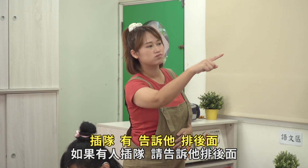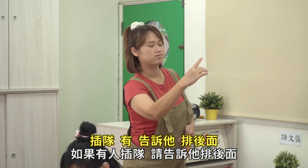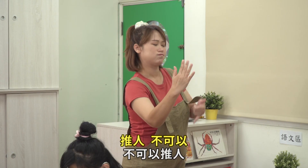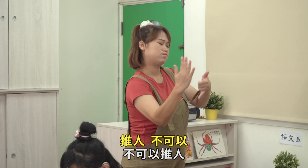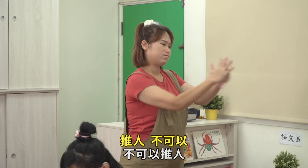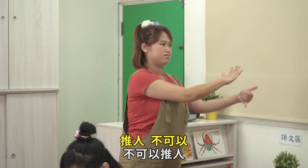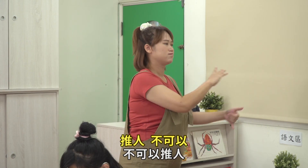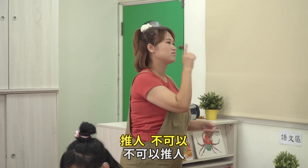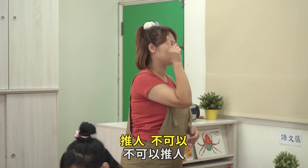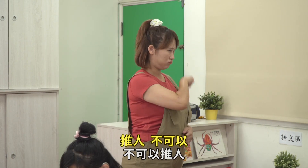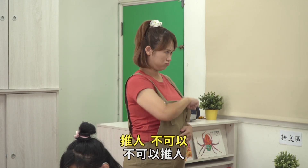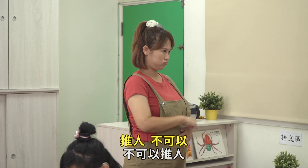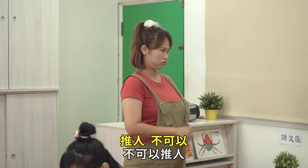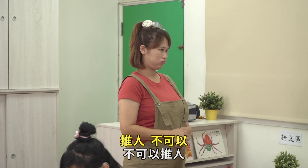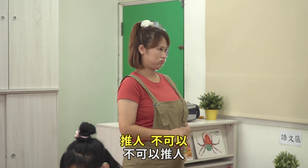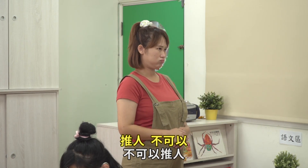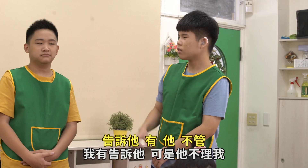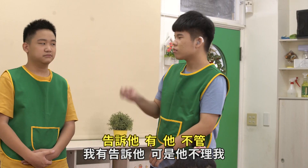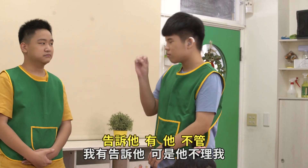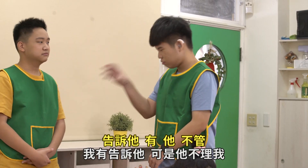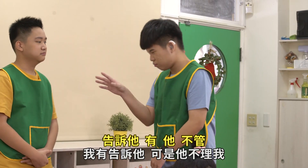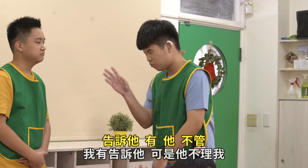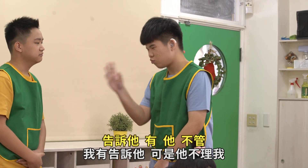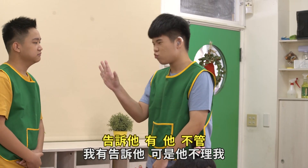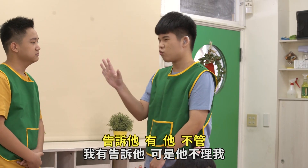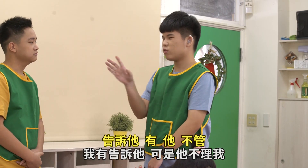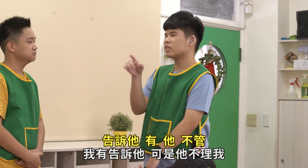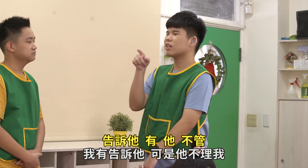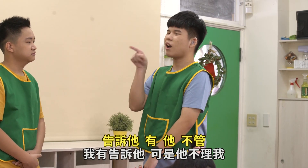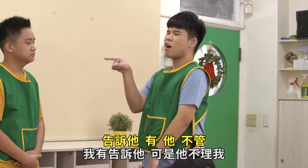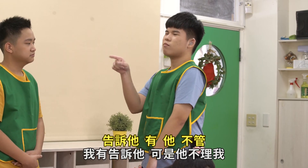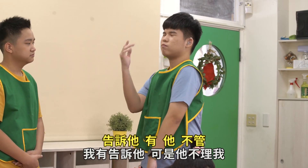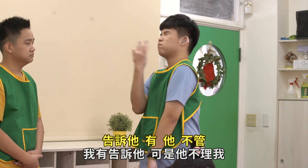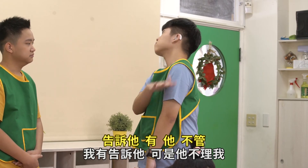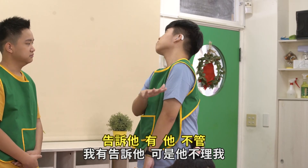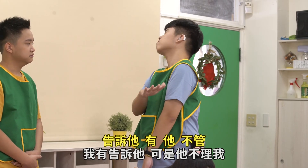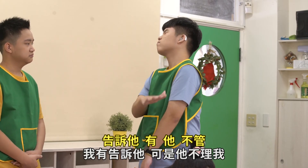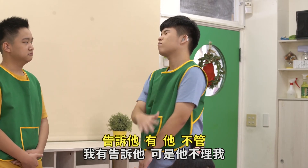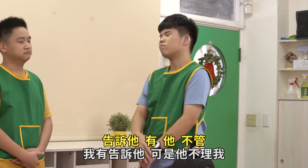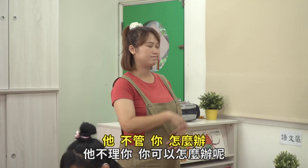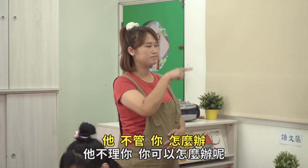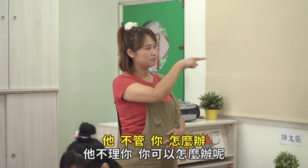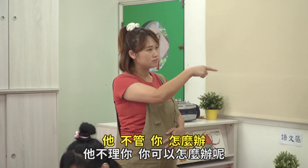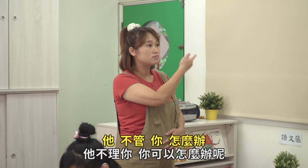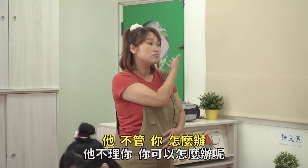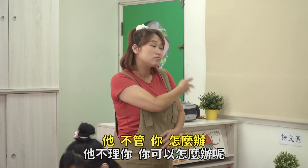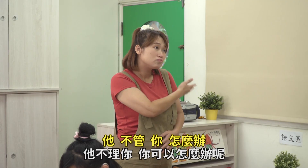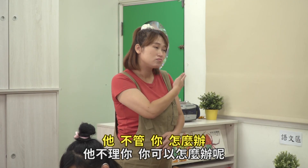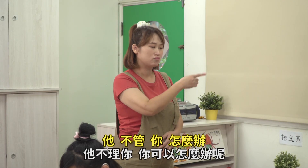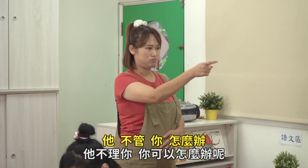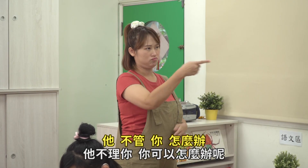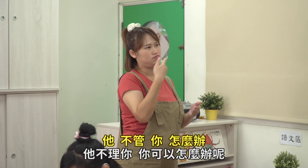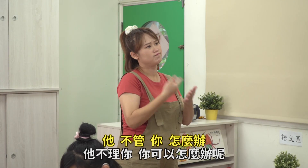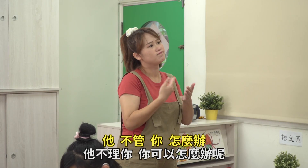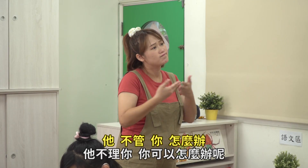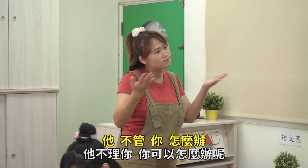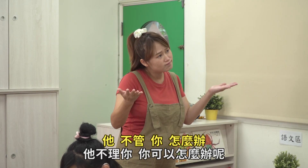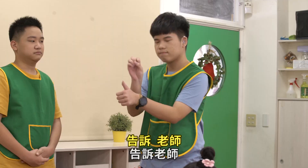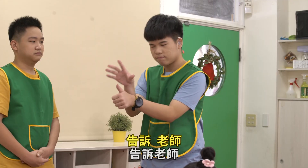后面，不可以推人。 我有告诉他，可是他不理我。 他不理你，你可以怎么办呢？